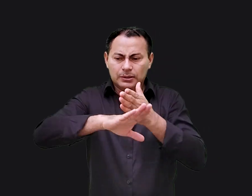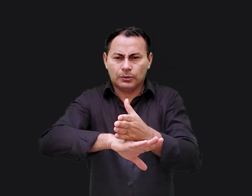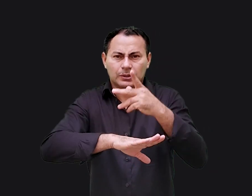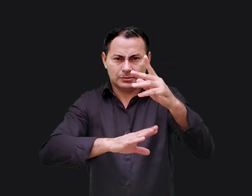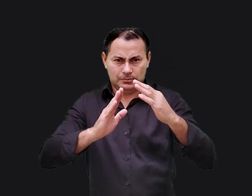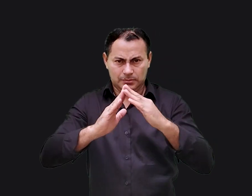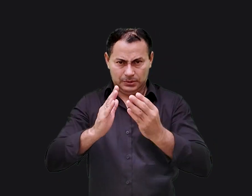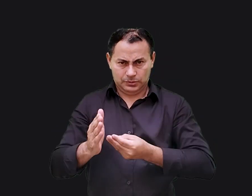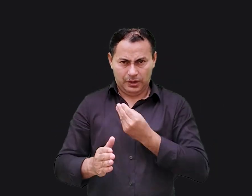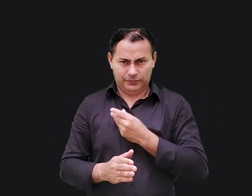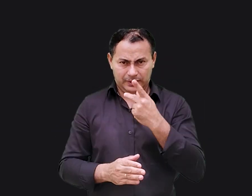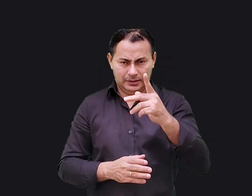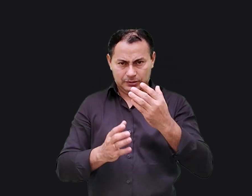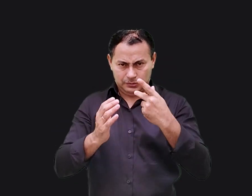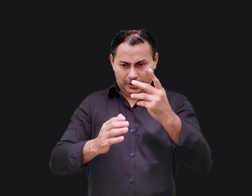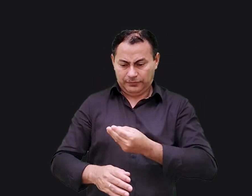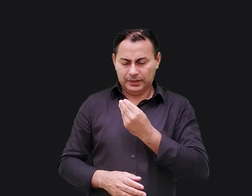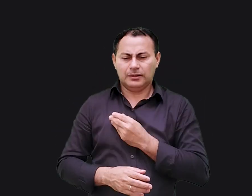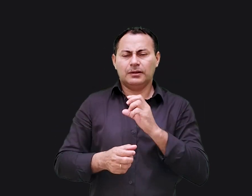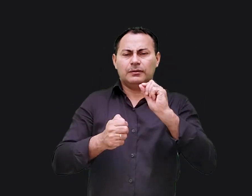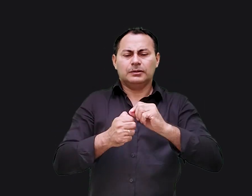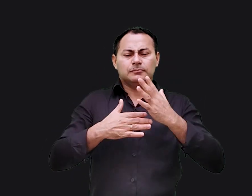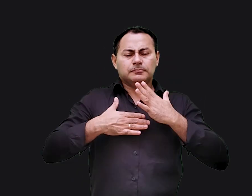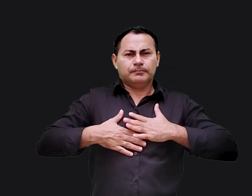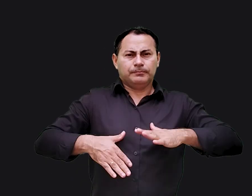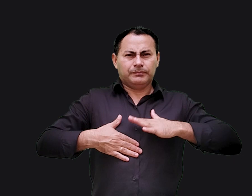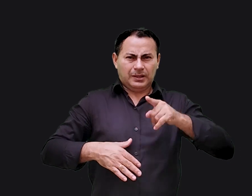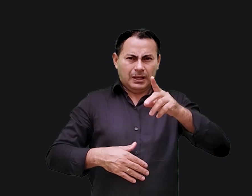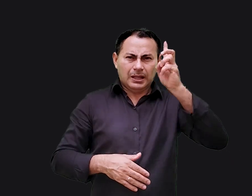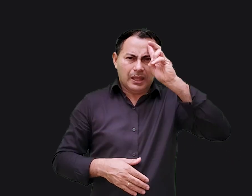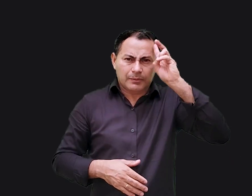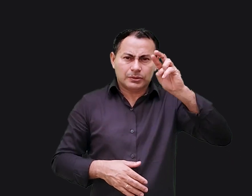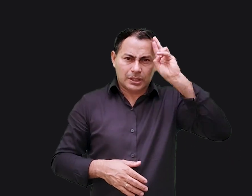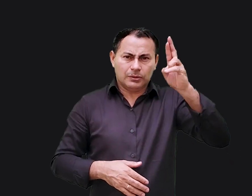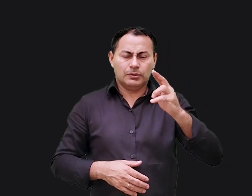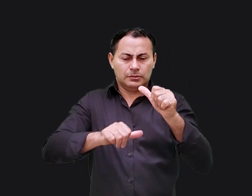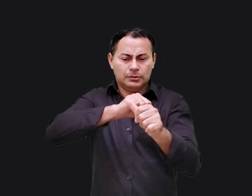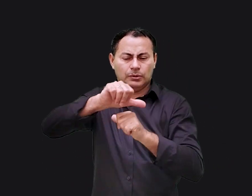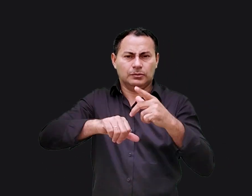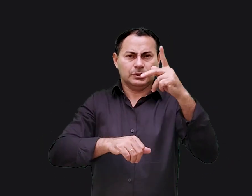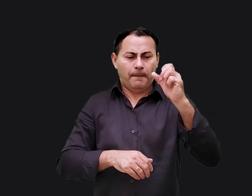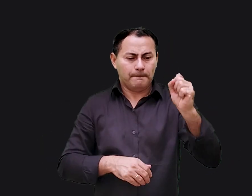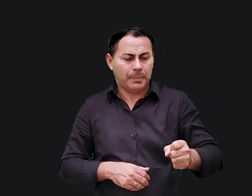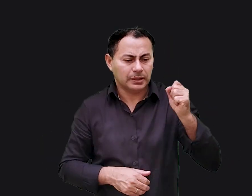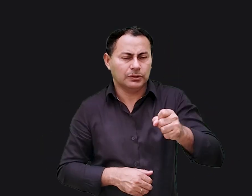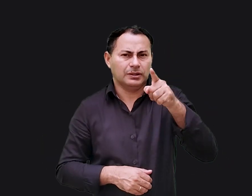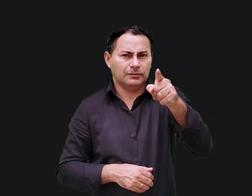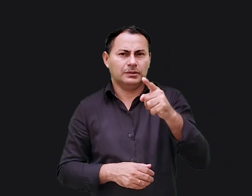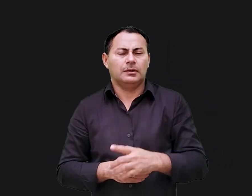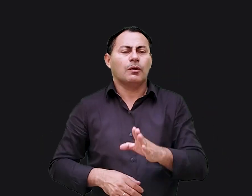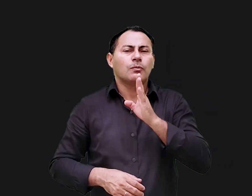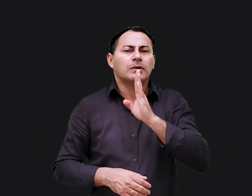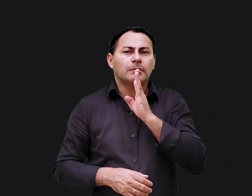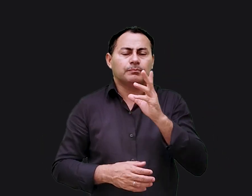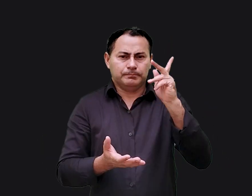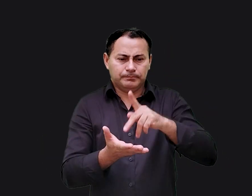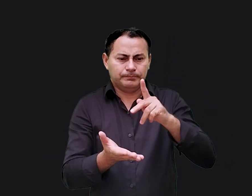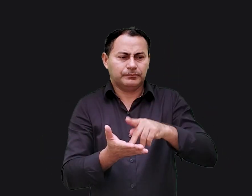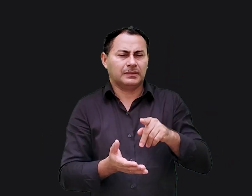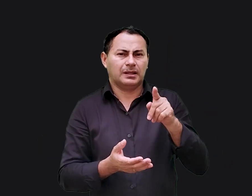Senhor entrou em sua vida e fez você deitar ou repousar? Você se lembra quando o Senhor se tornou seu pastor e você reconheceu o fato